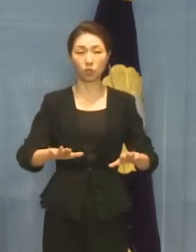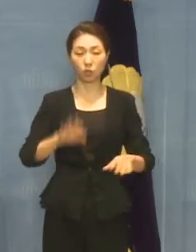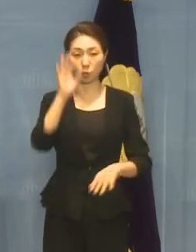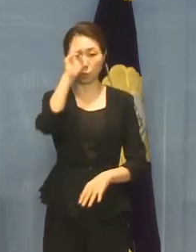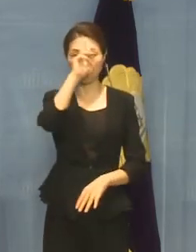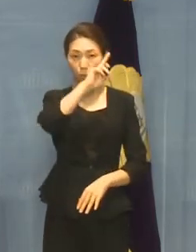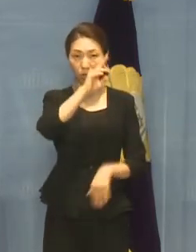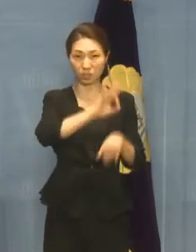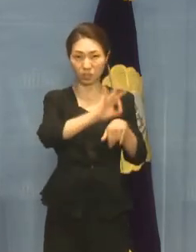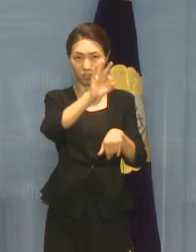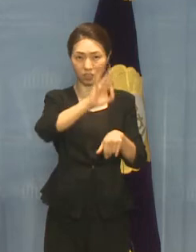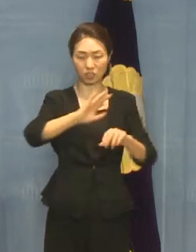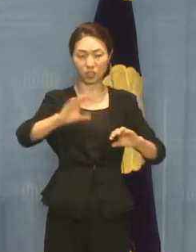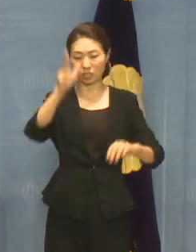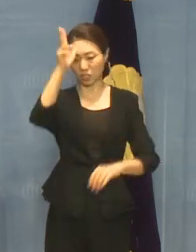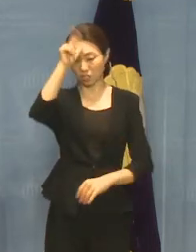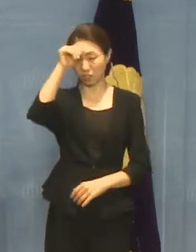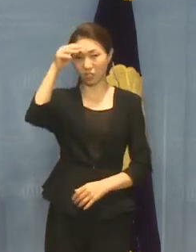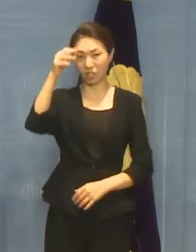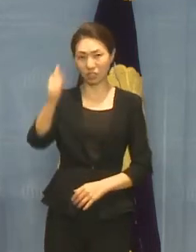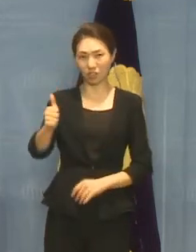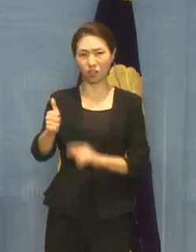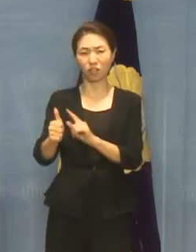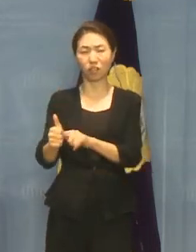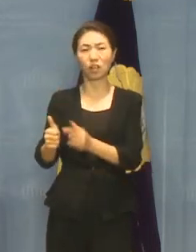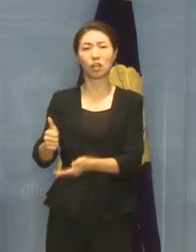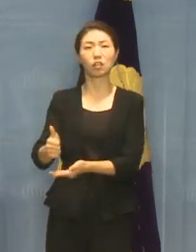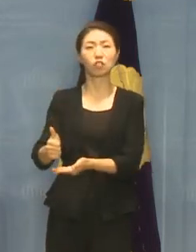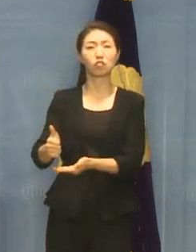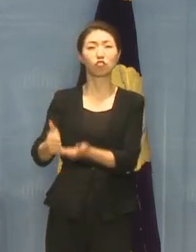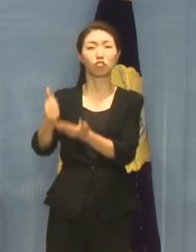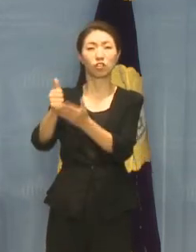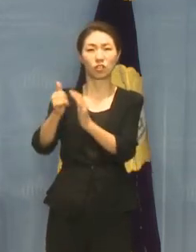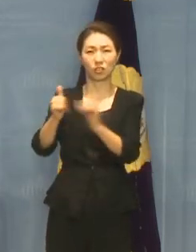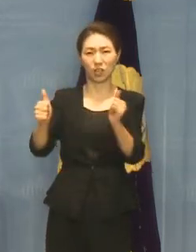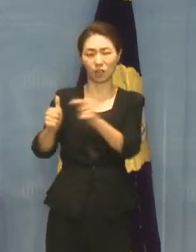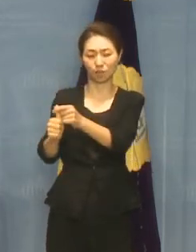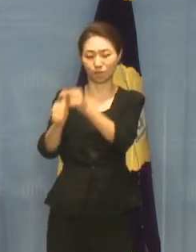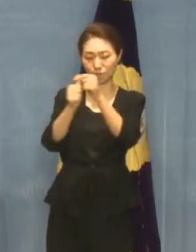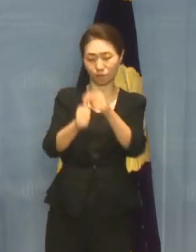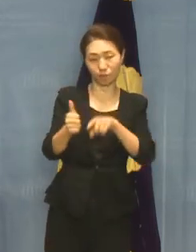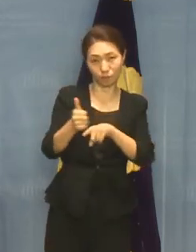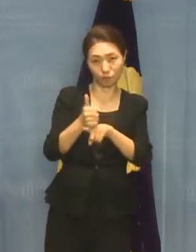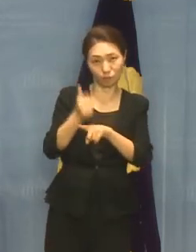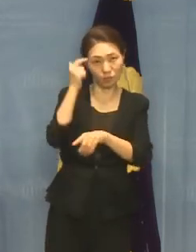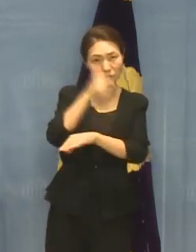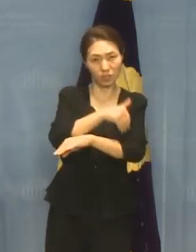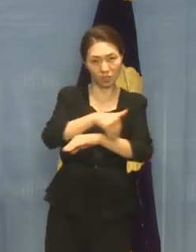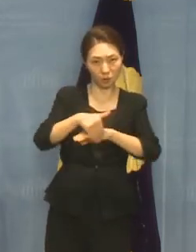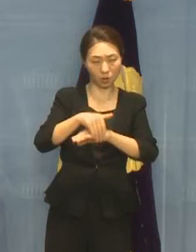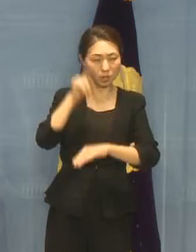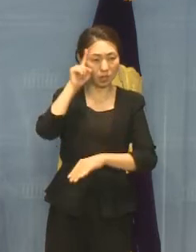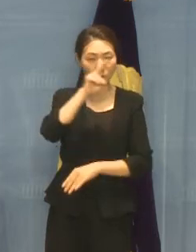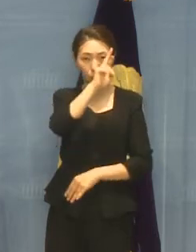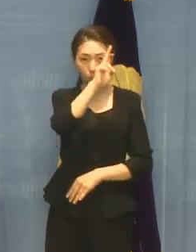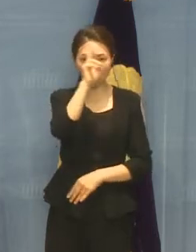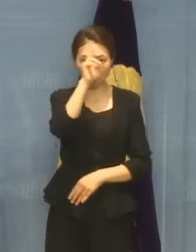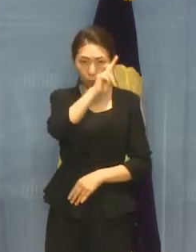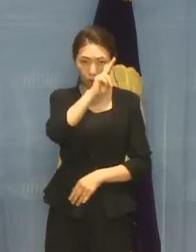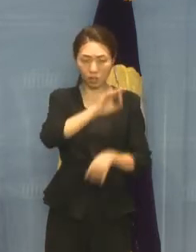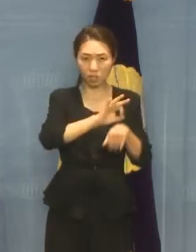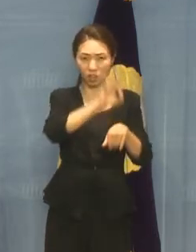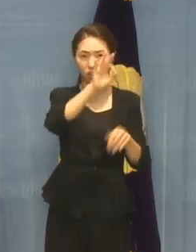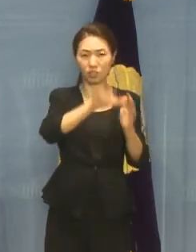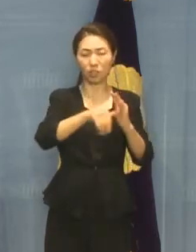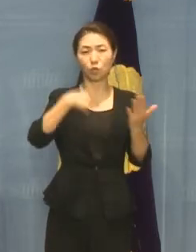행정안전위원회는 경찰청장 후보자 윤희건 인사청문회를 실시합니다. 내일 오전 10시에는 교육위원회가 교육부 등